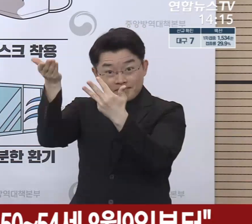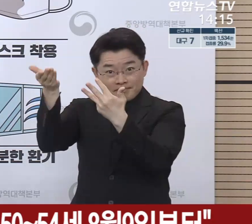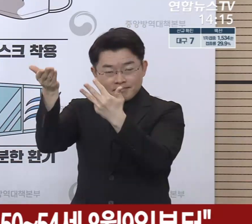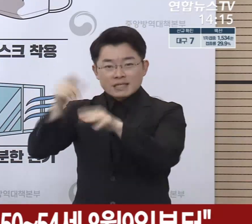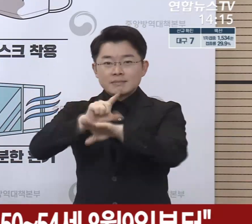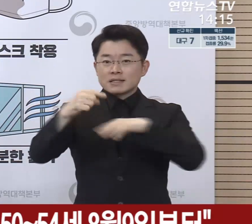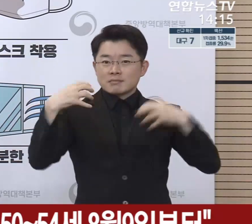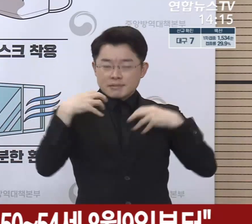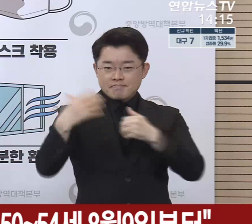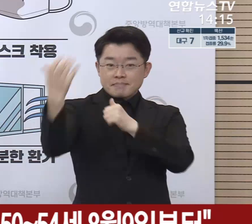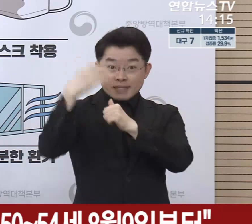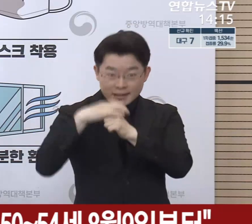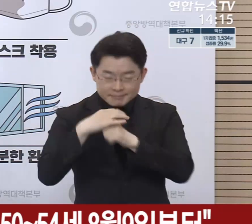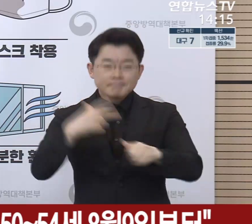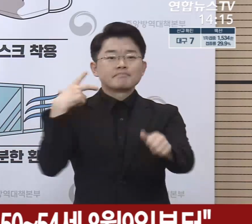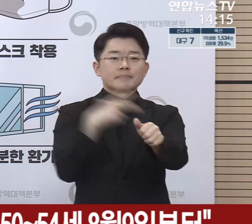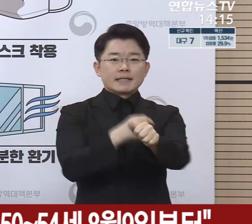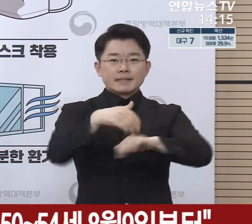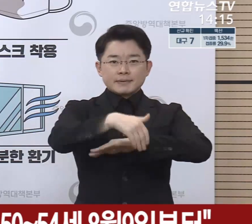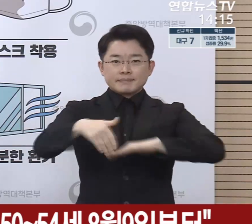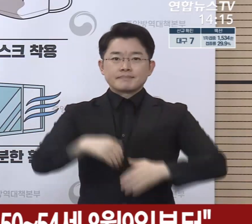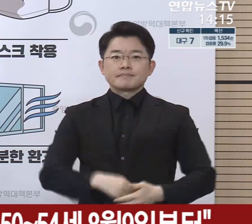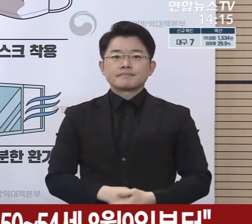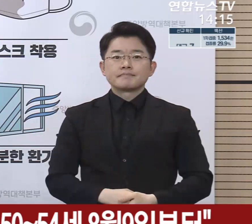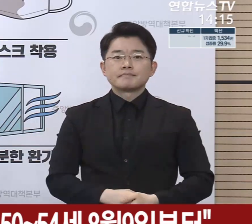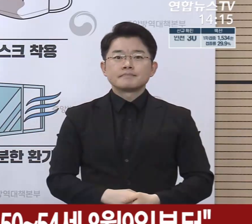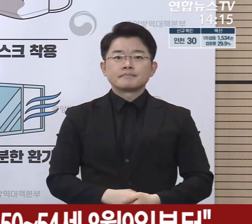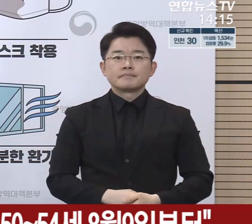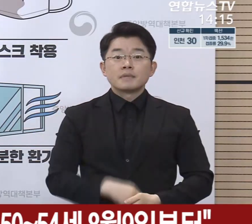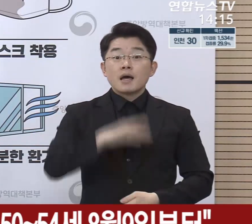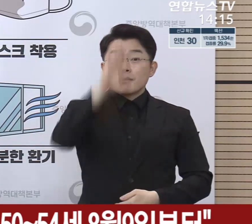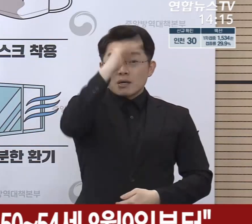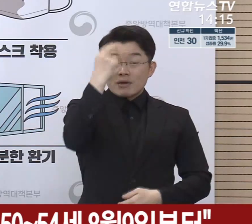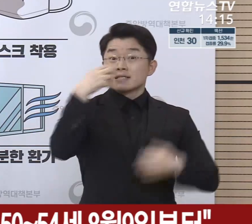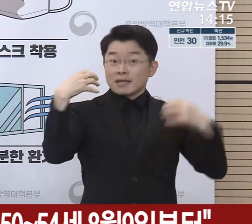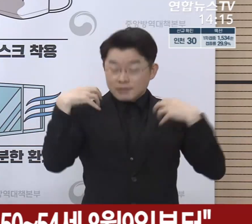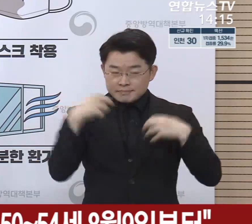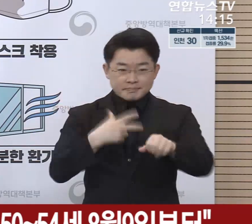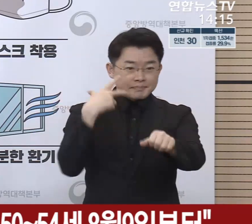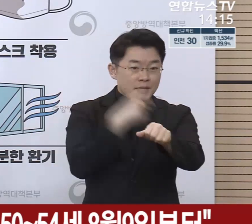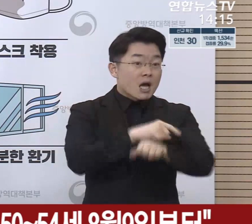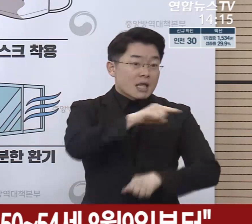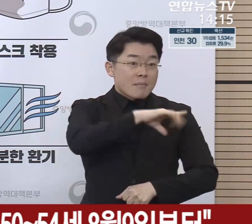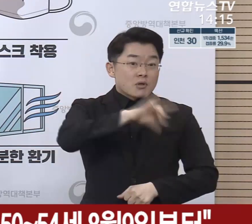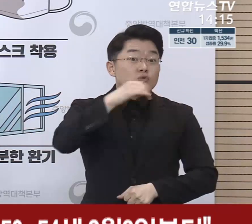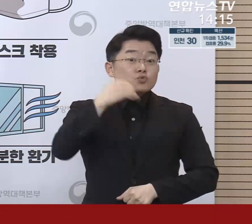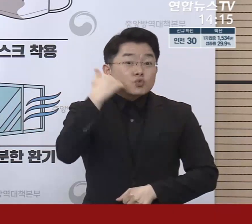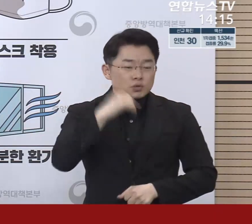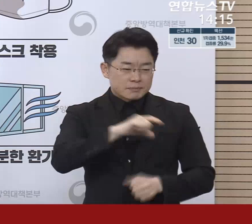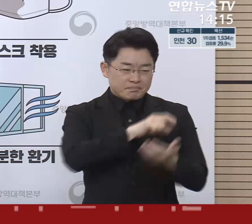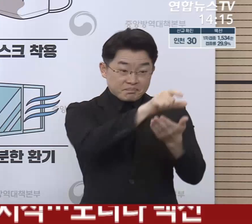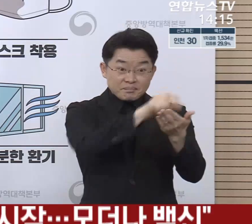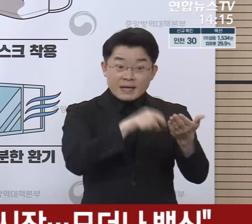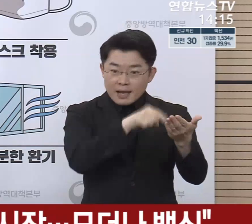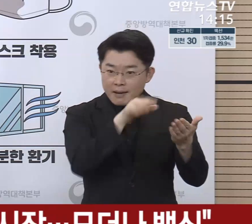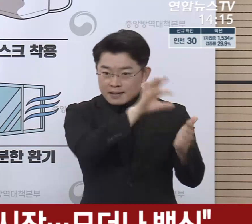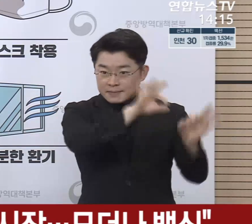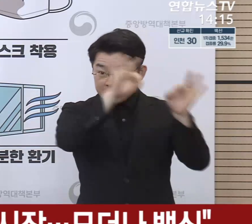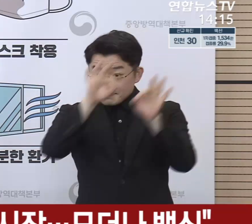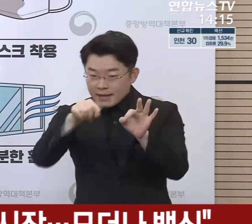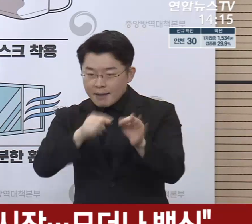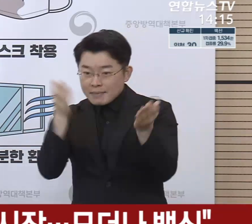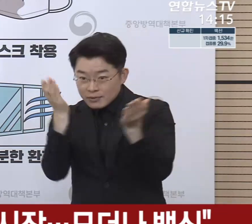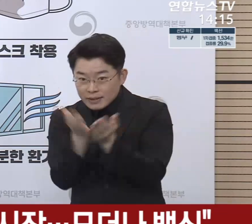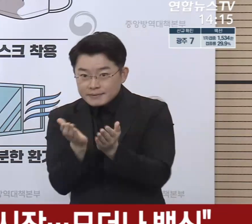지자체 자율 접종을 시작합니다. 질병관리청이 마련한 지침을 참고하여 시도별로 배정된 물량